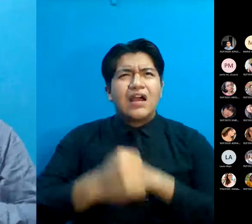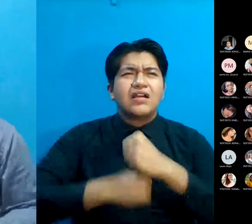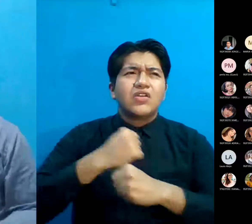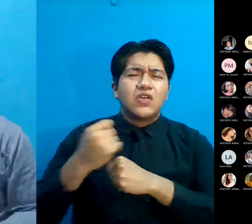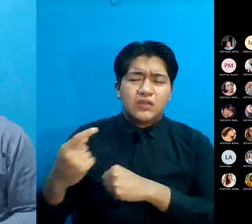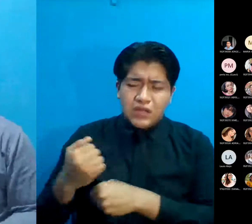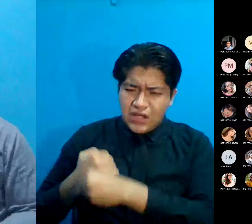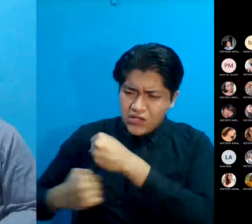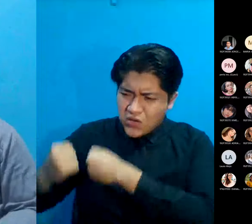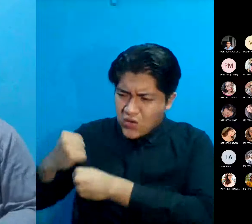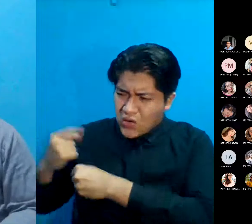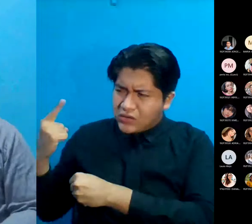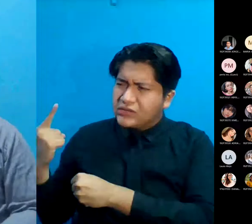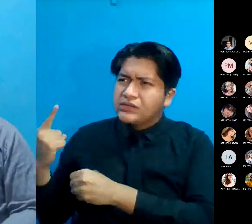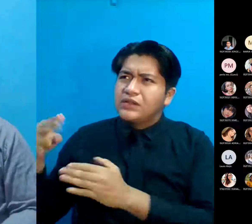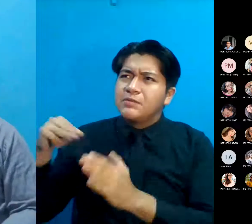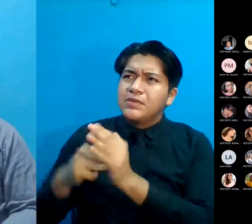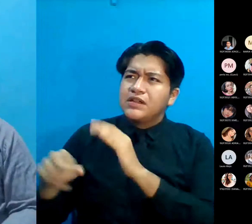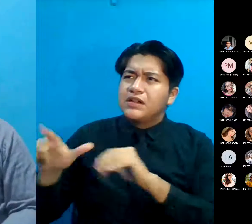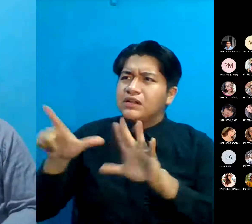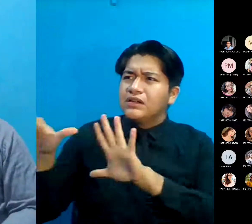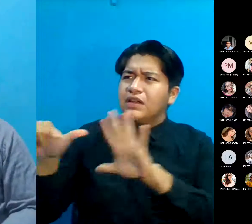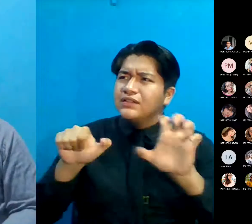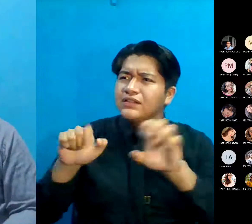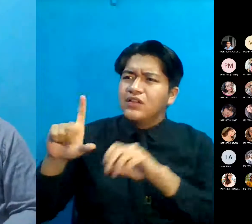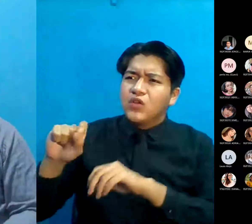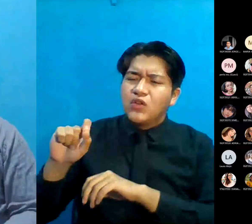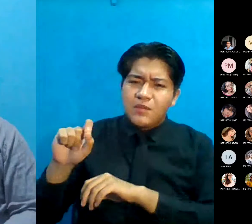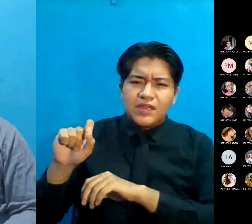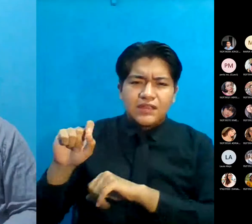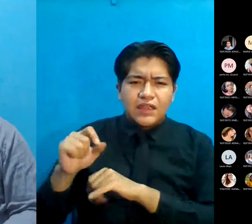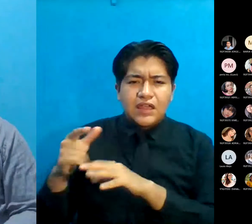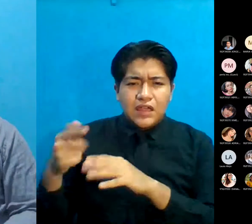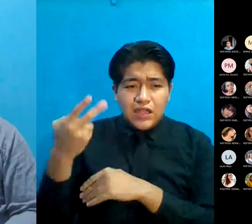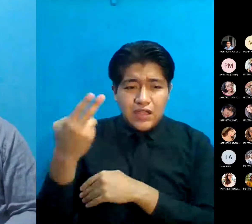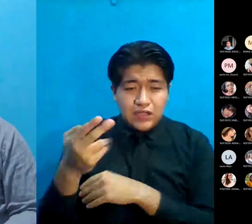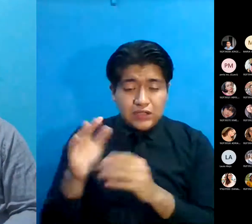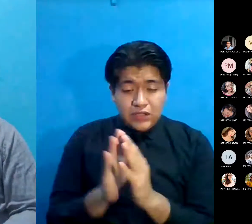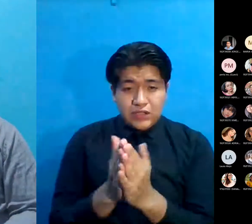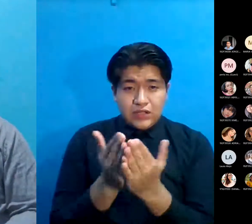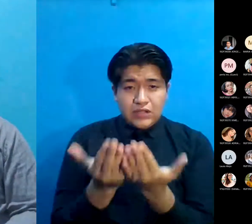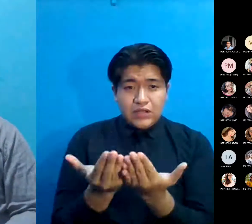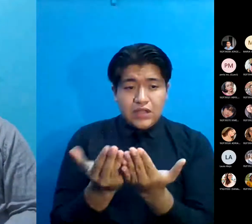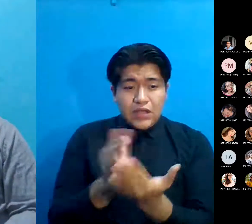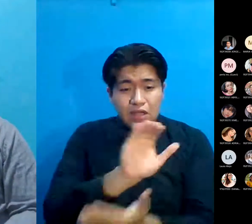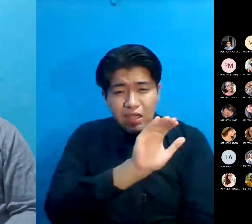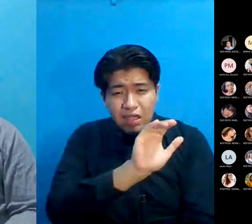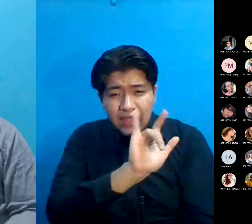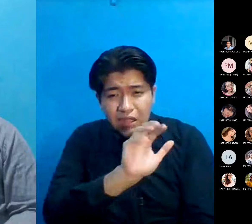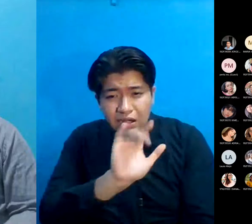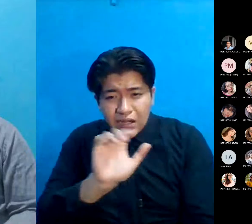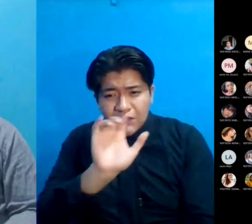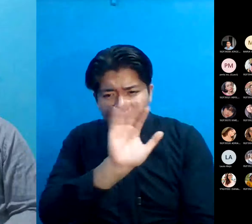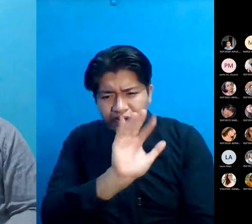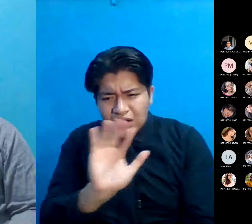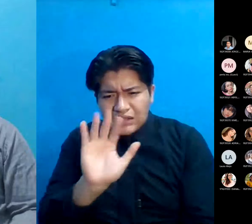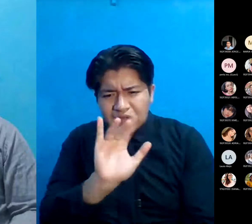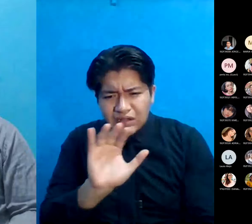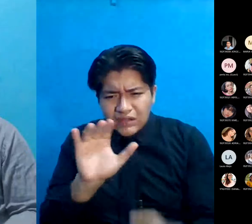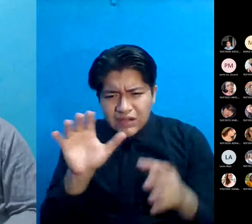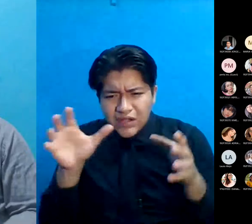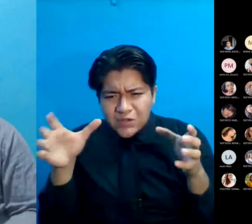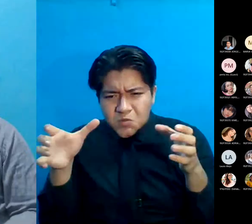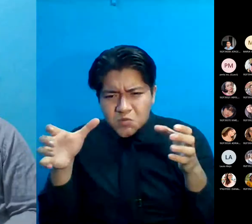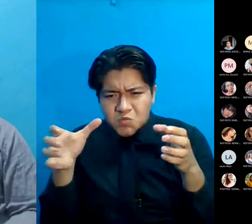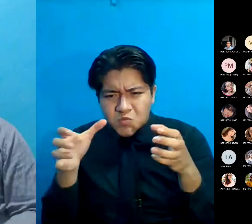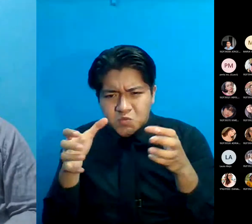aportación hacia esta rama precisamente con su libro Reducción de Letras, de Arte para Enseñar y Hablar a los